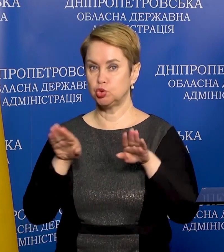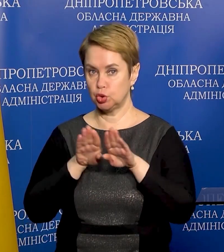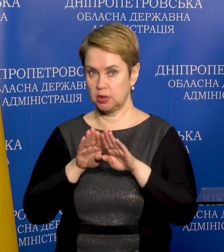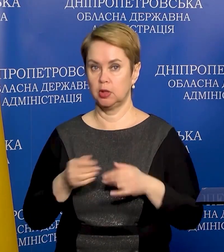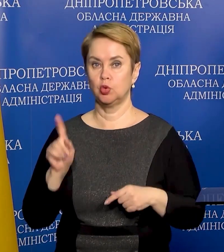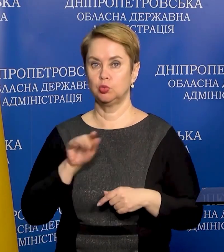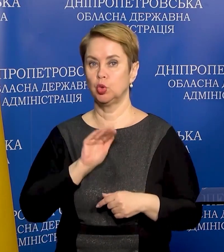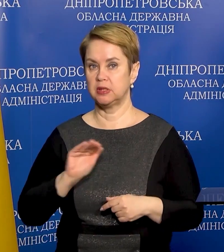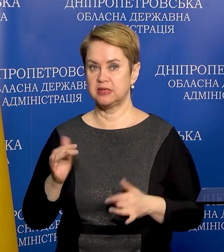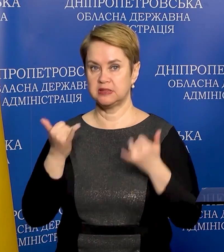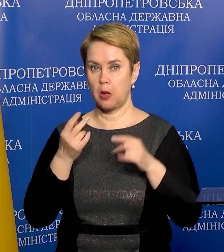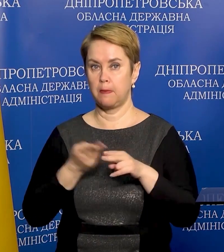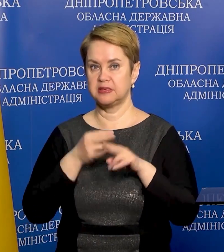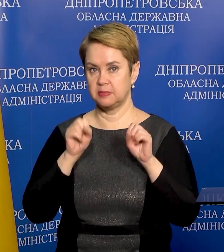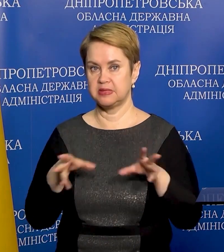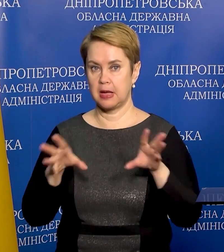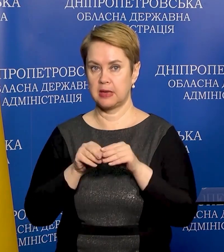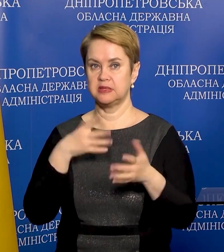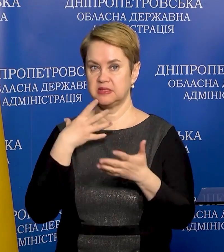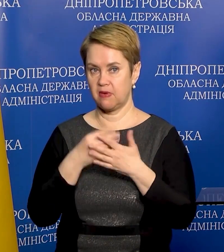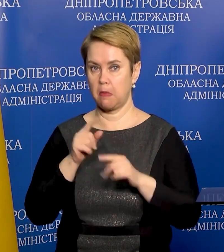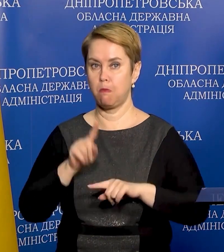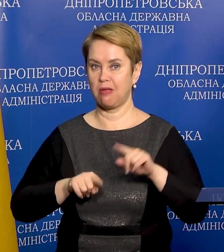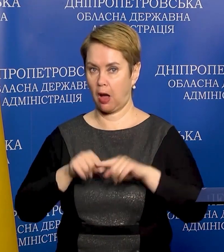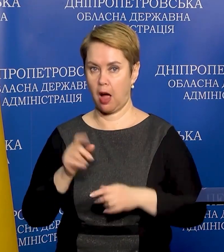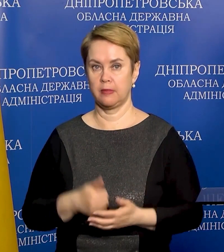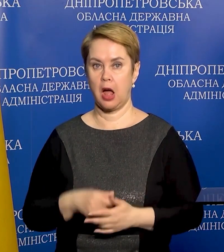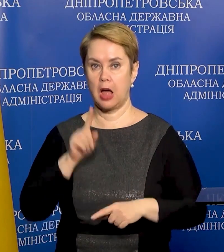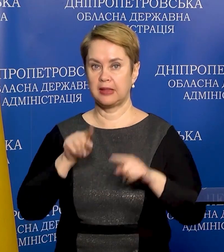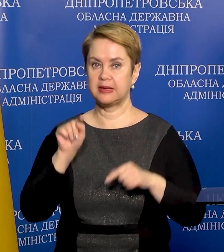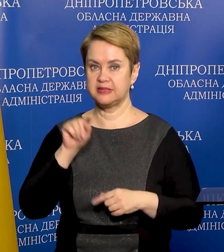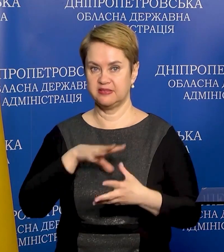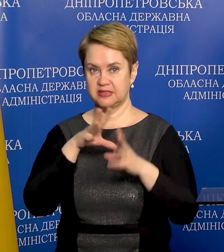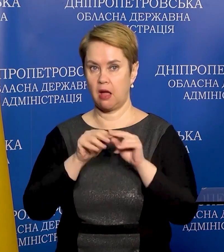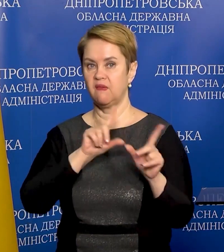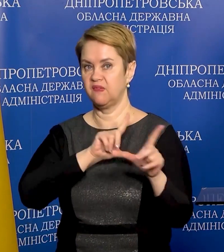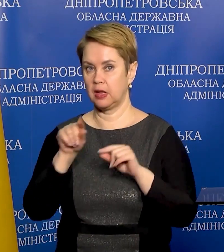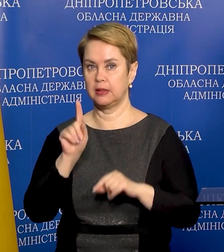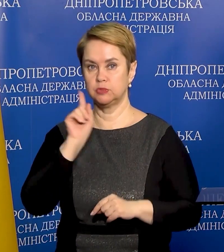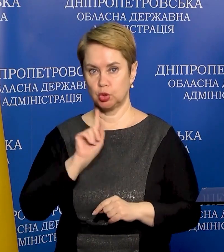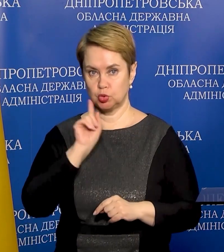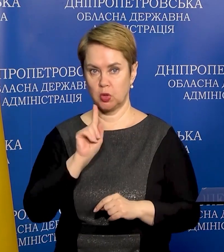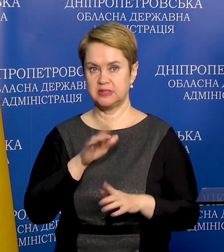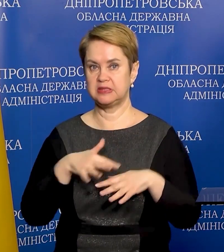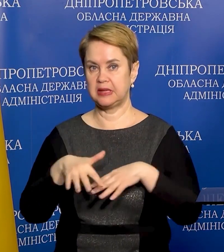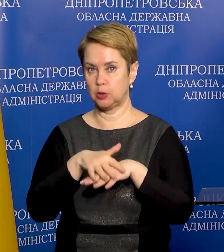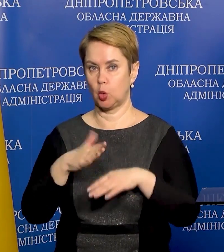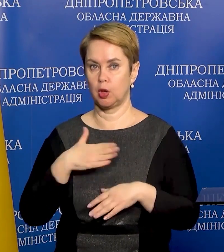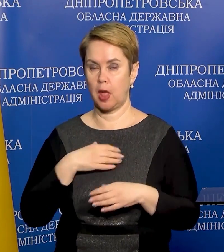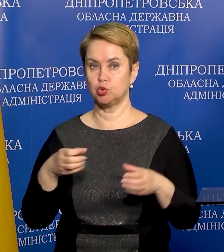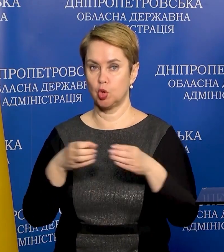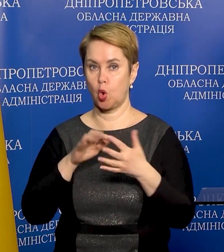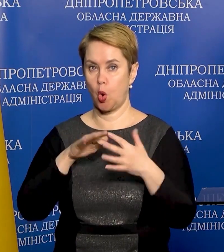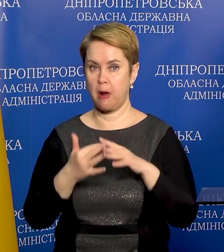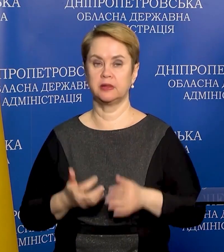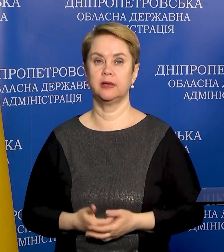зачинені, тому що діти зараз у безпеці разом зі своїми батьками, а деякі з них взагалі виїхали тимчасово із території нашої